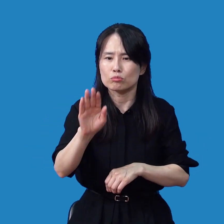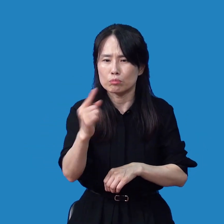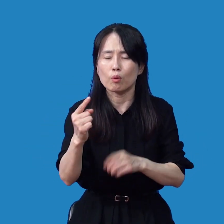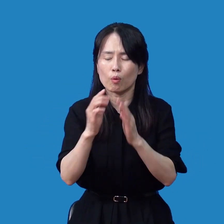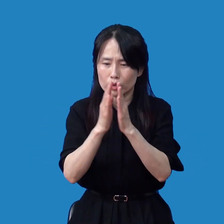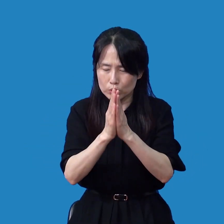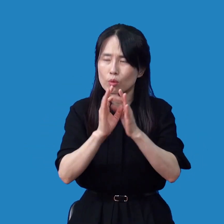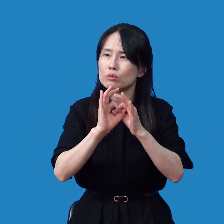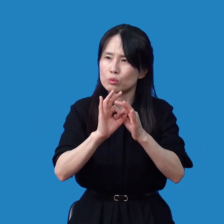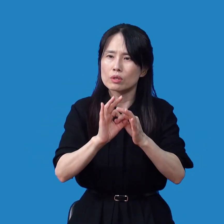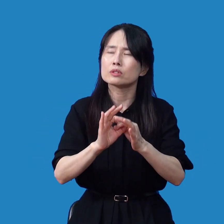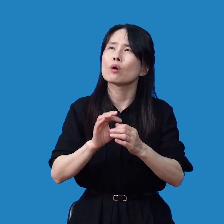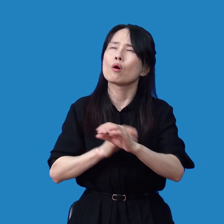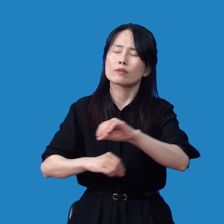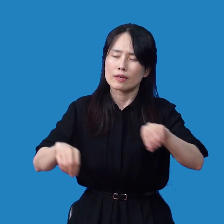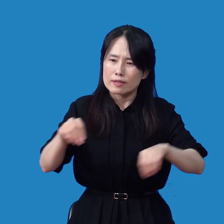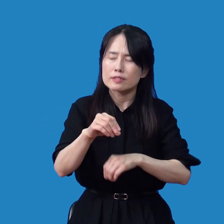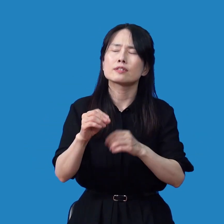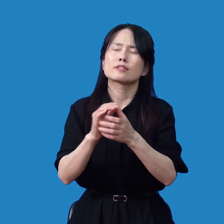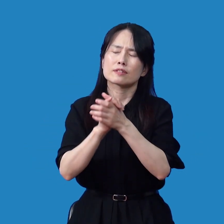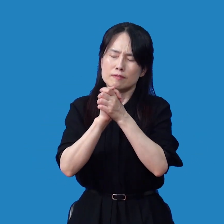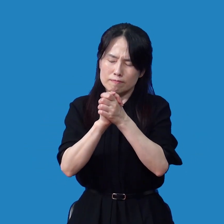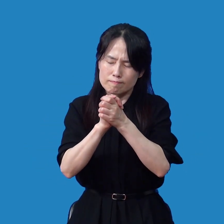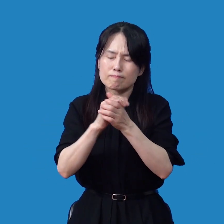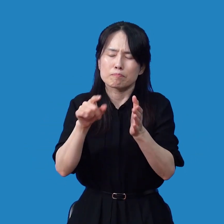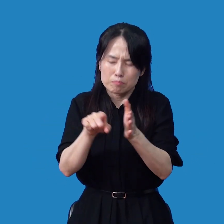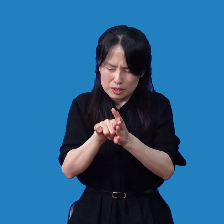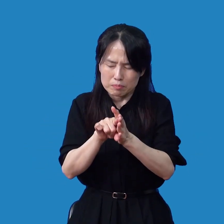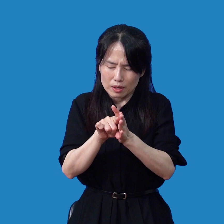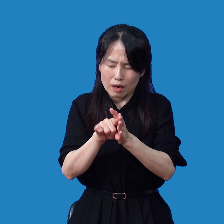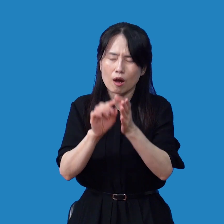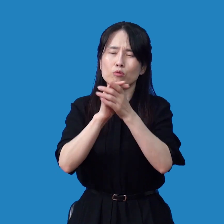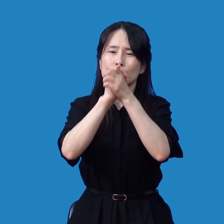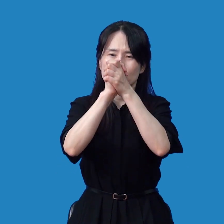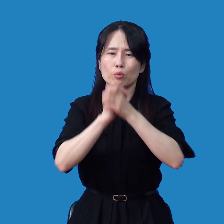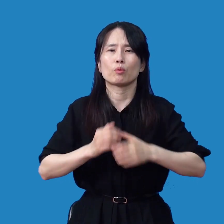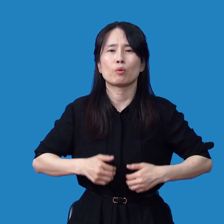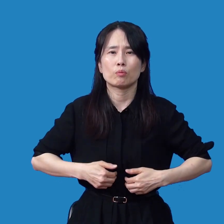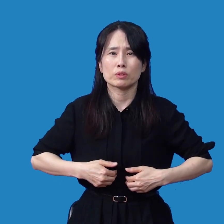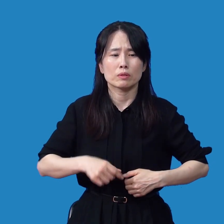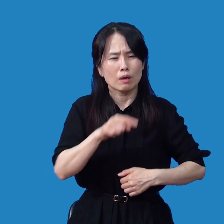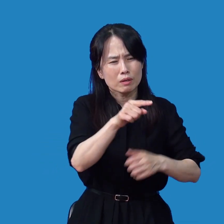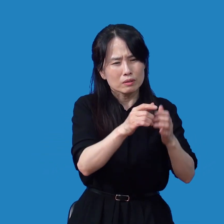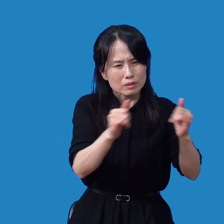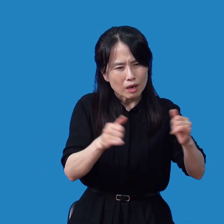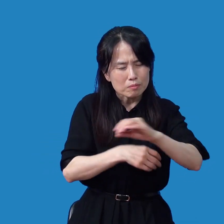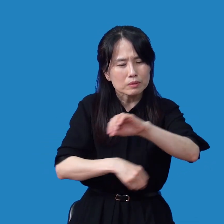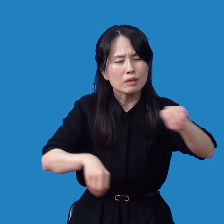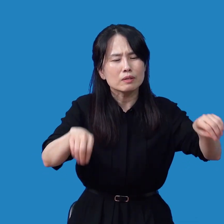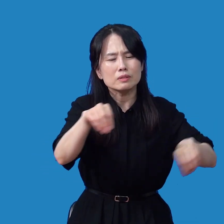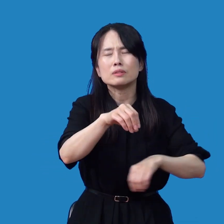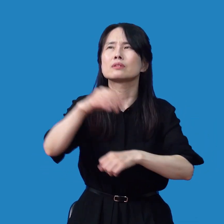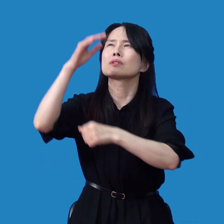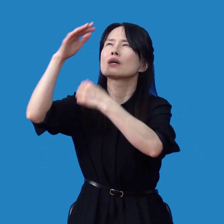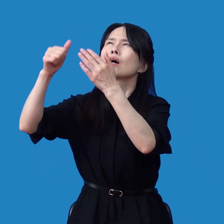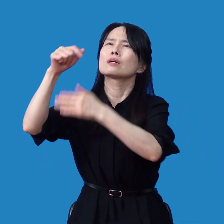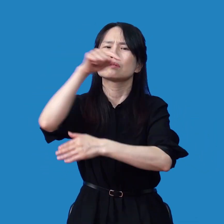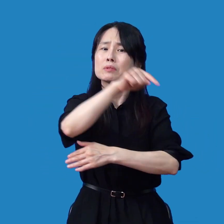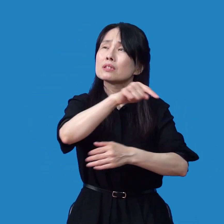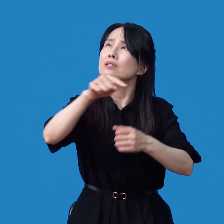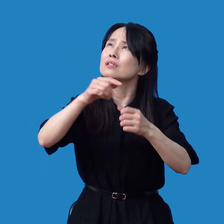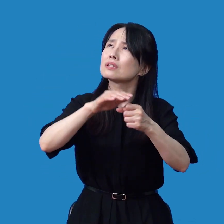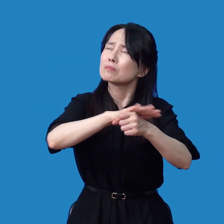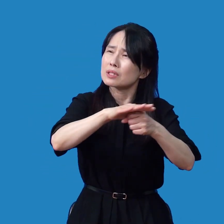그래서 중보의 믿음입니다. 그 사람을 대신해서 내가 하나님이 그 사람을 사랑한다는